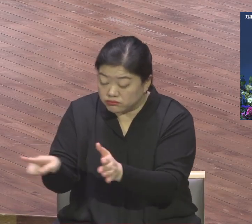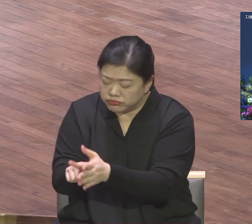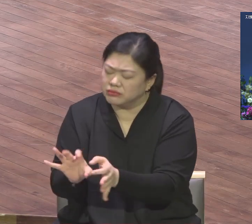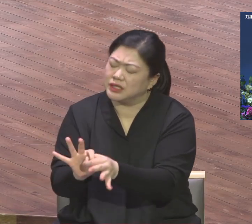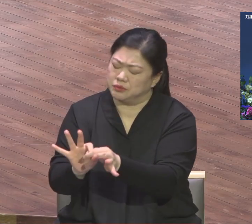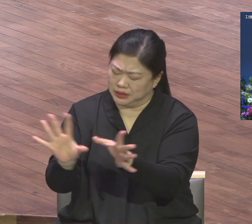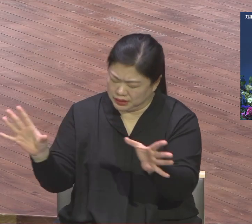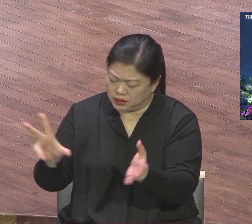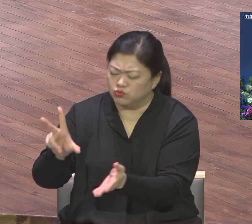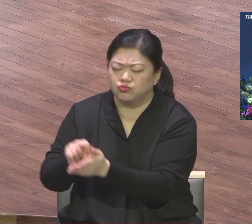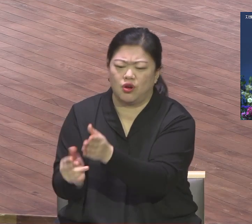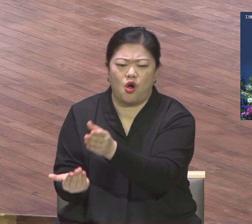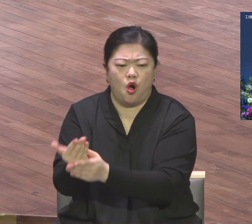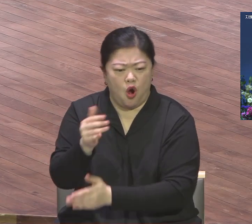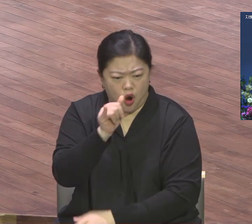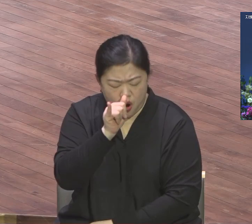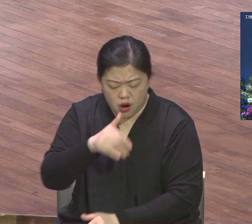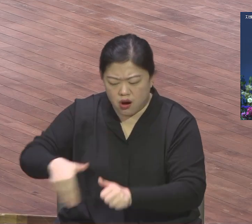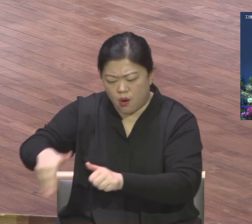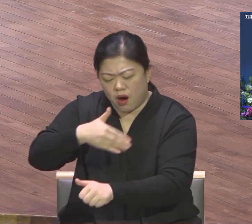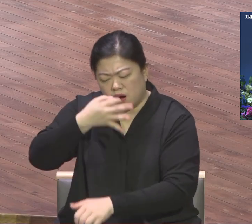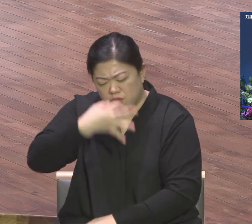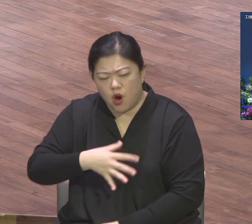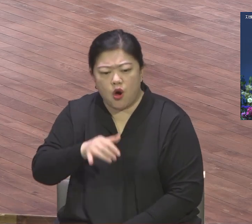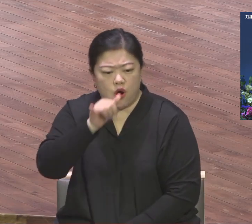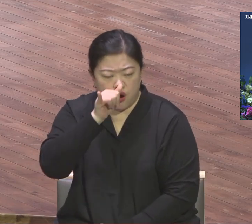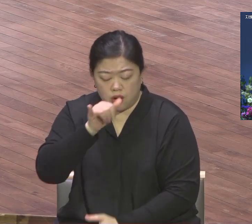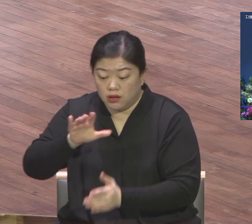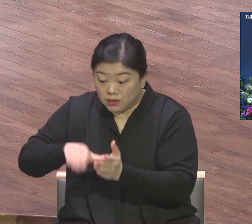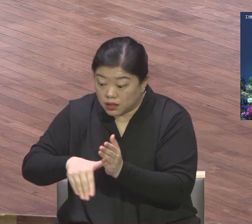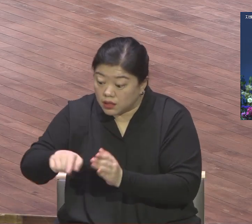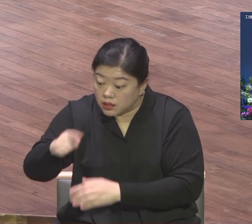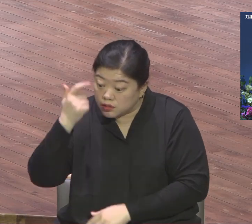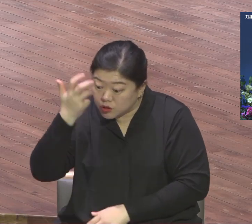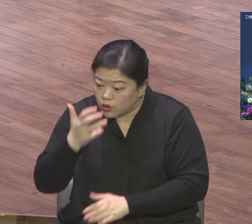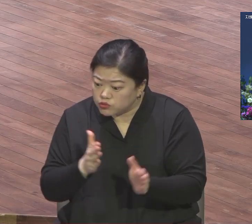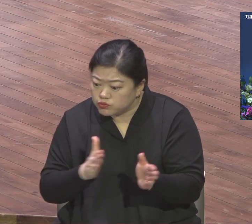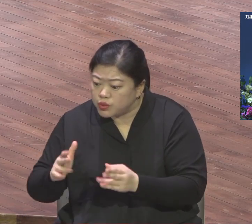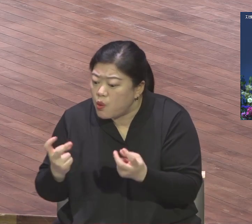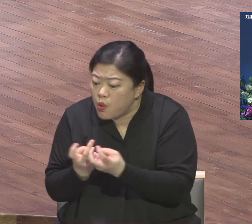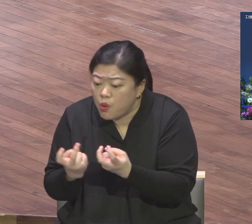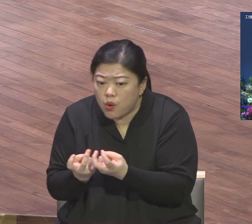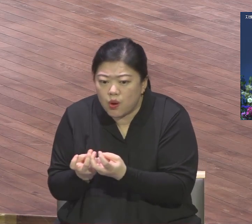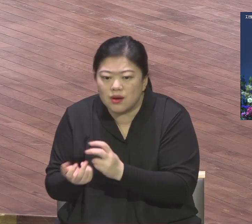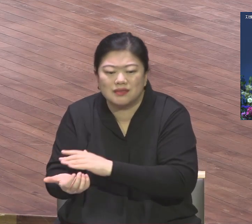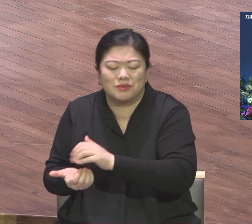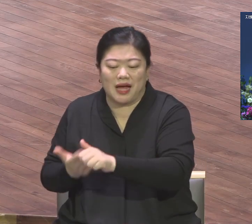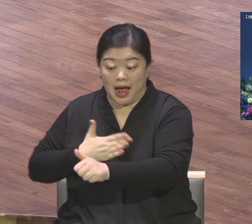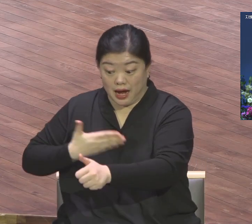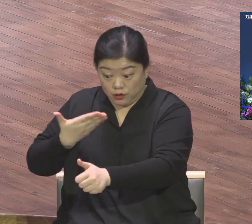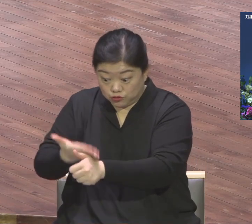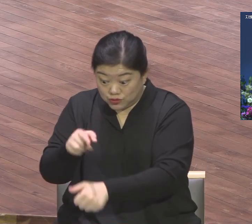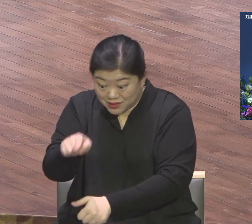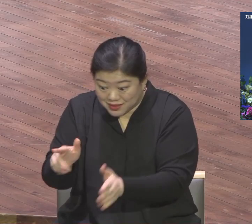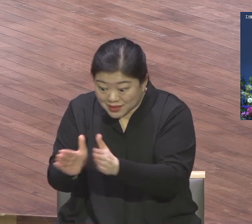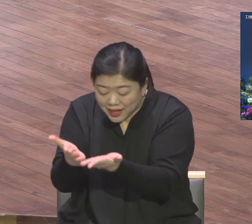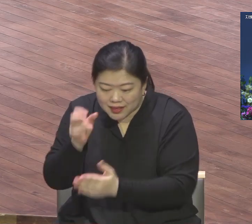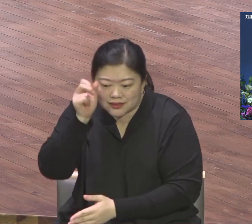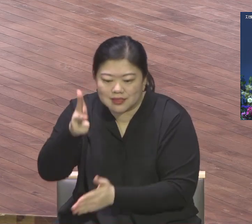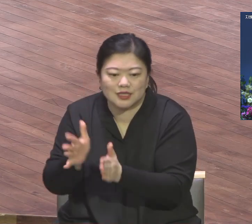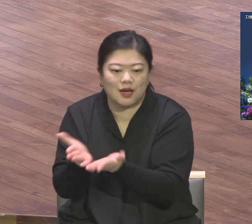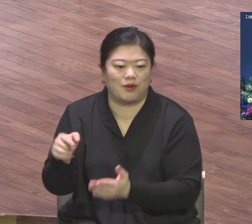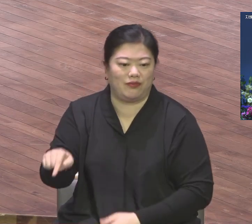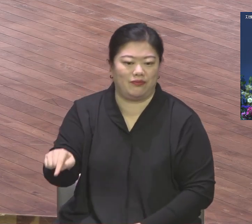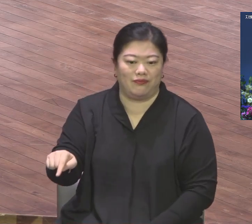다양한 환경 속에서 어떻게 미리 영적 대처를 할 것이냐, 그 지혜를 주는